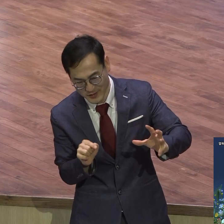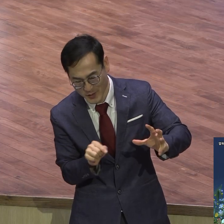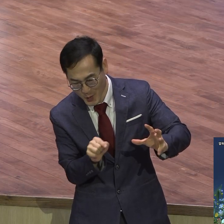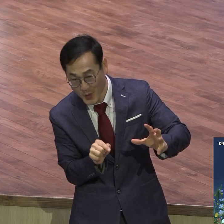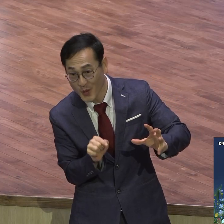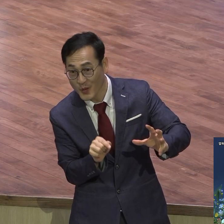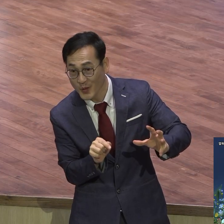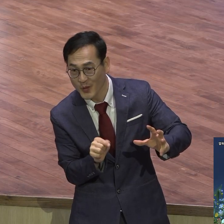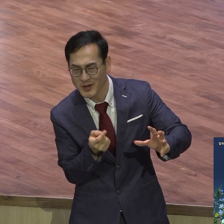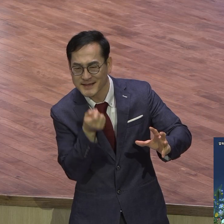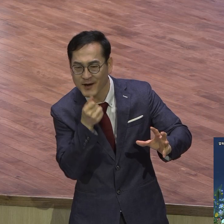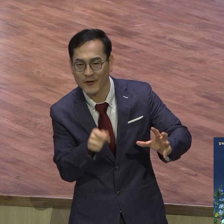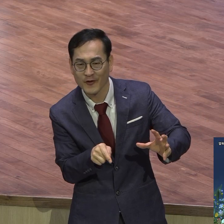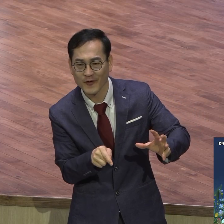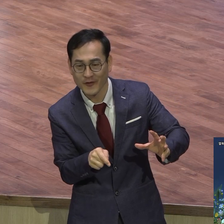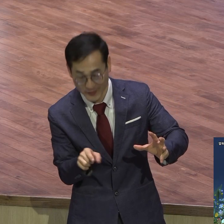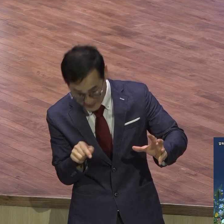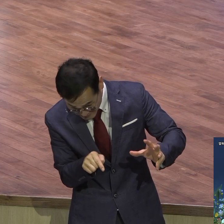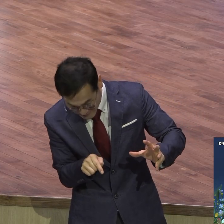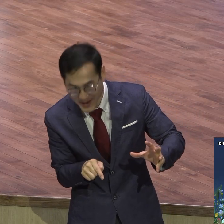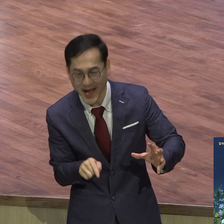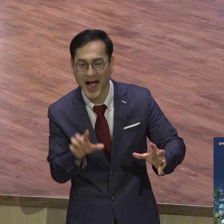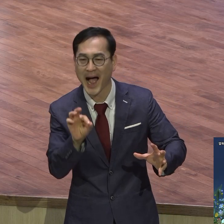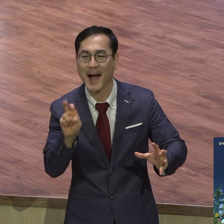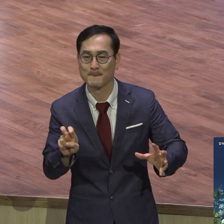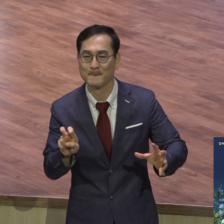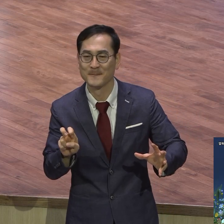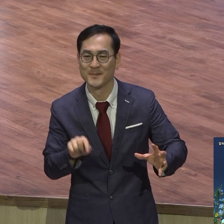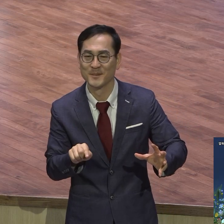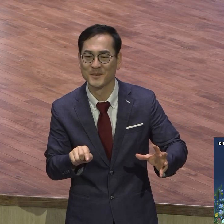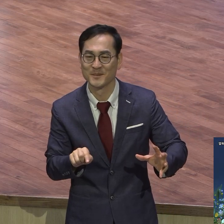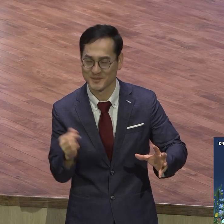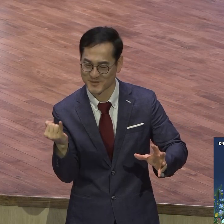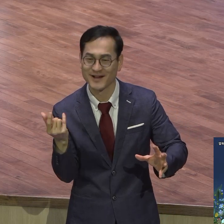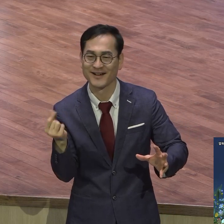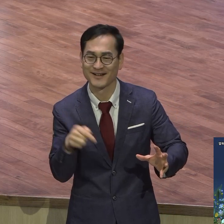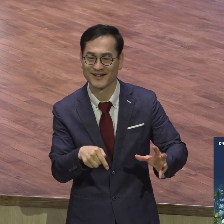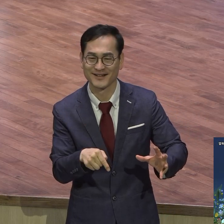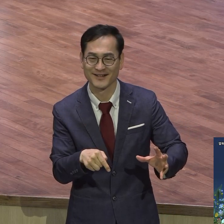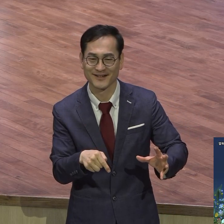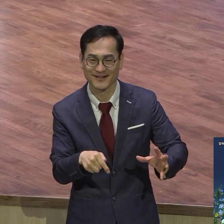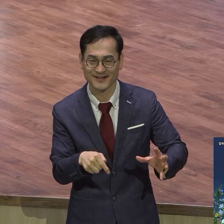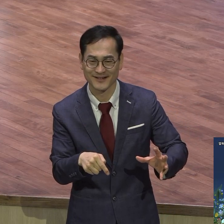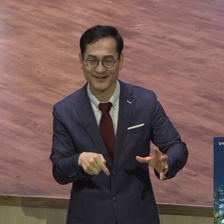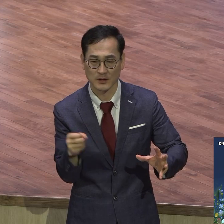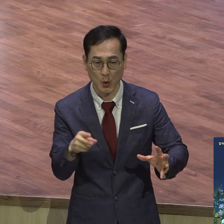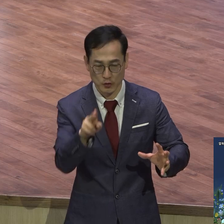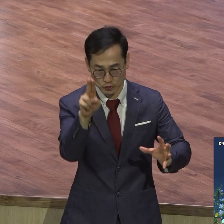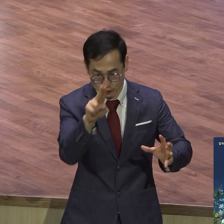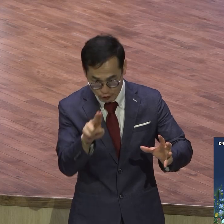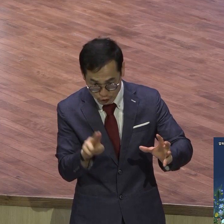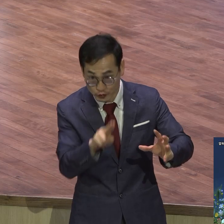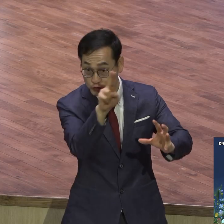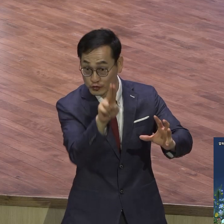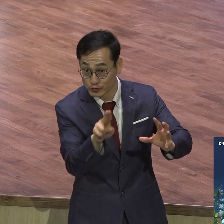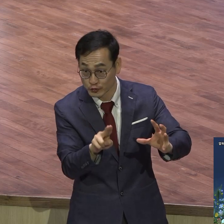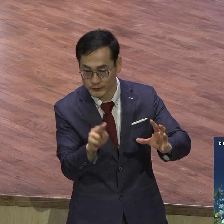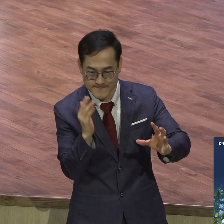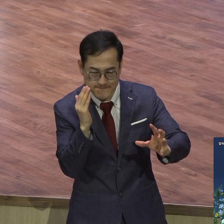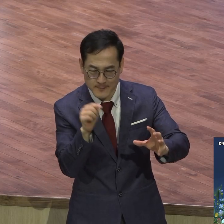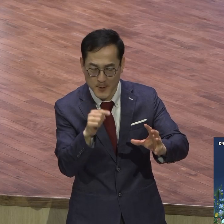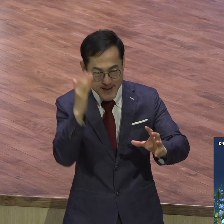그러니까 그걸 선택하면 이제 잘 보면 줄도 수박의 줄도 일관성 있게 착착 진하게